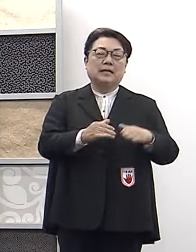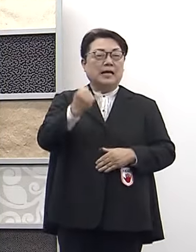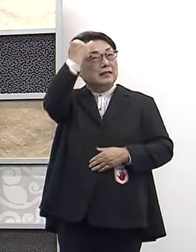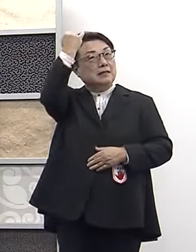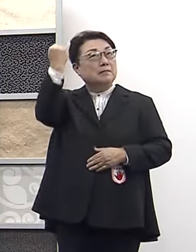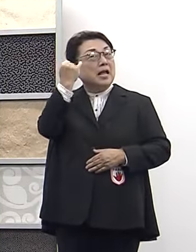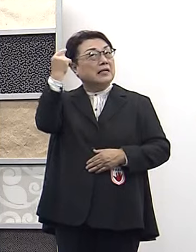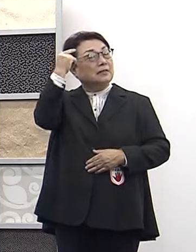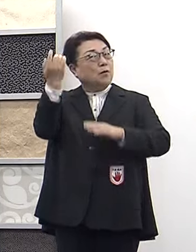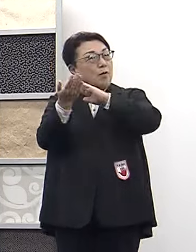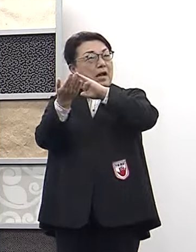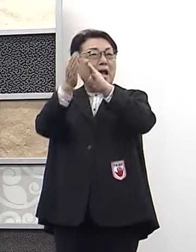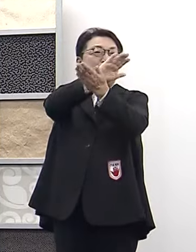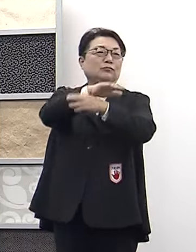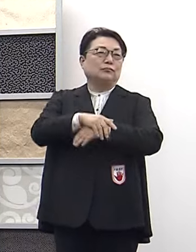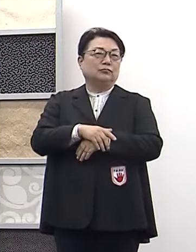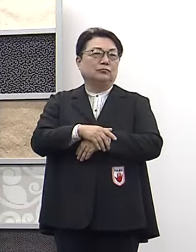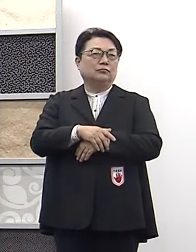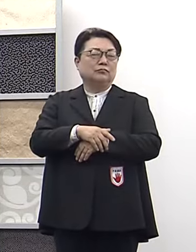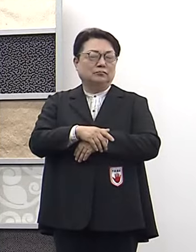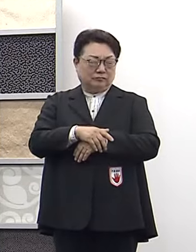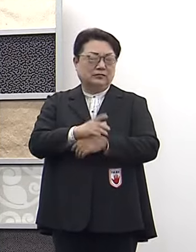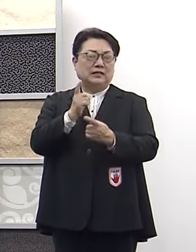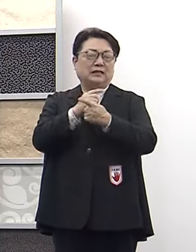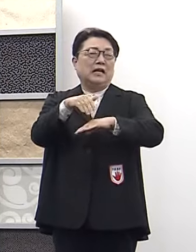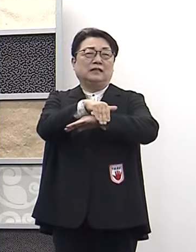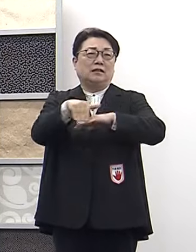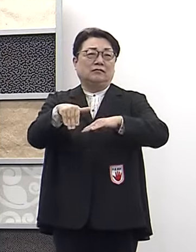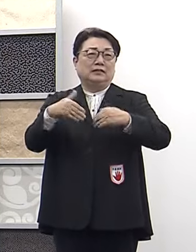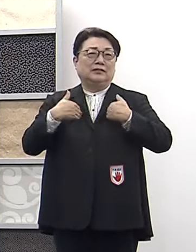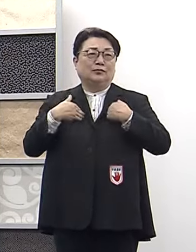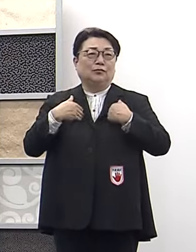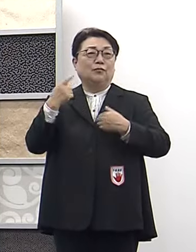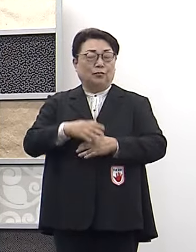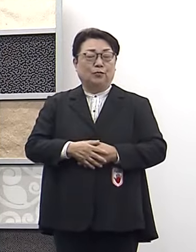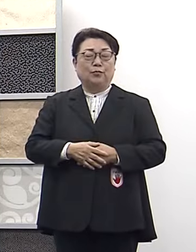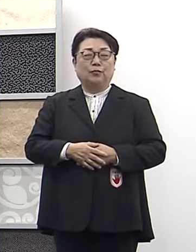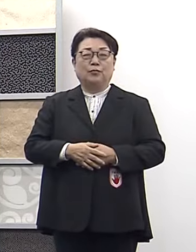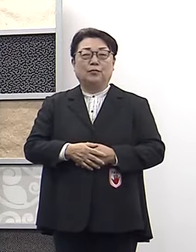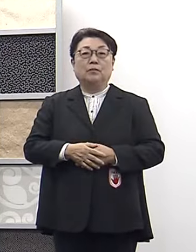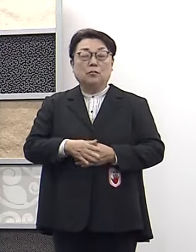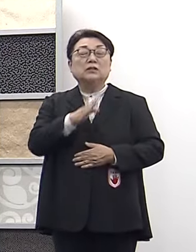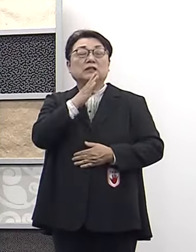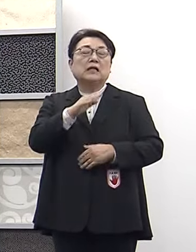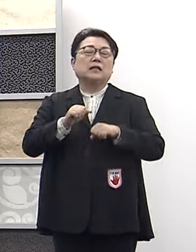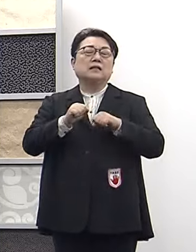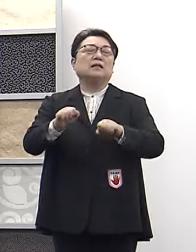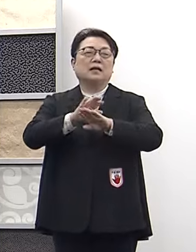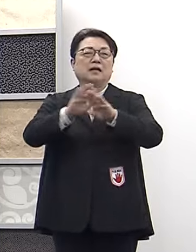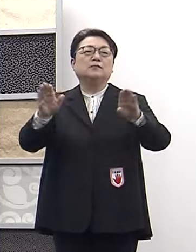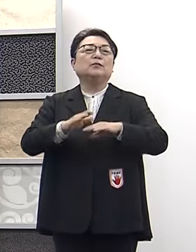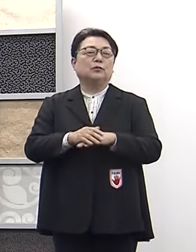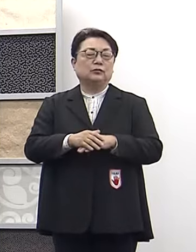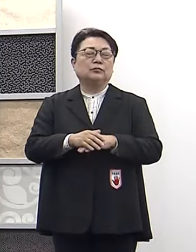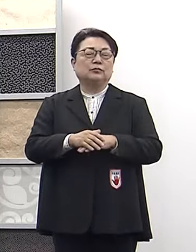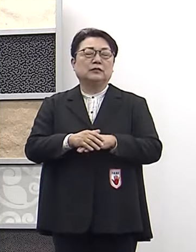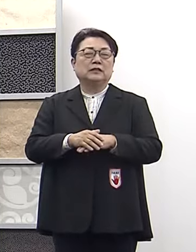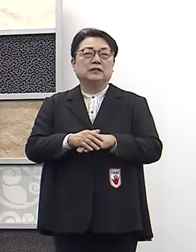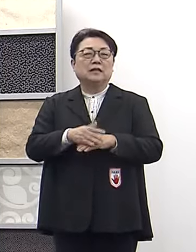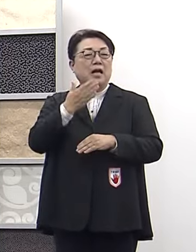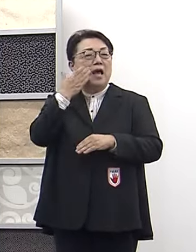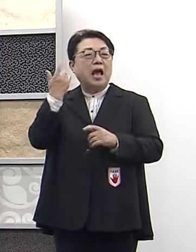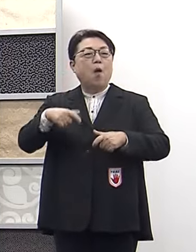ることがですね、これは抜本対策になるだろうと思います。これはもうすでに取り組みも始めてはおりますが、もともと青